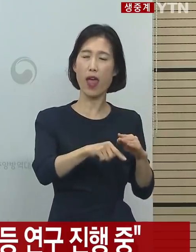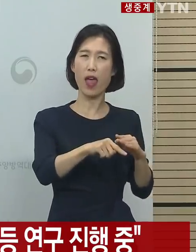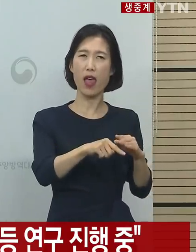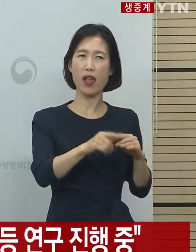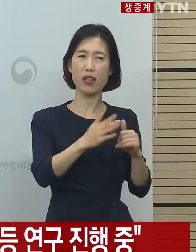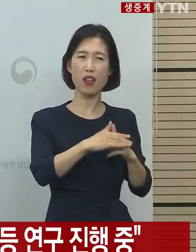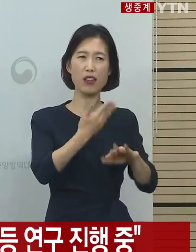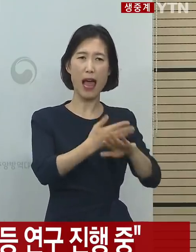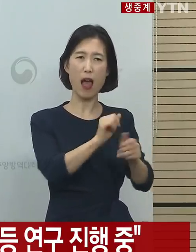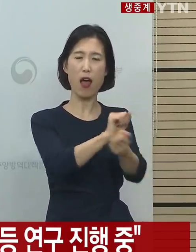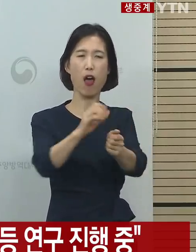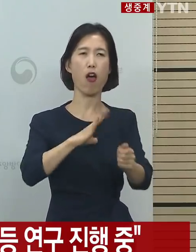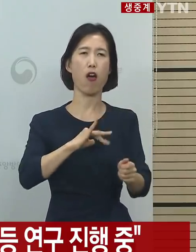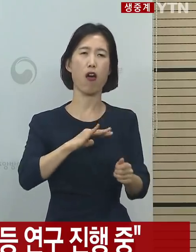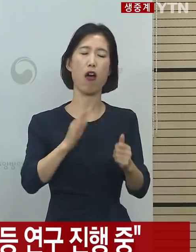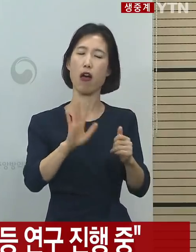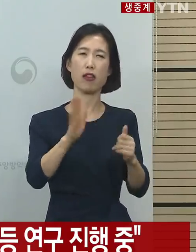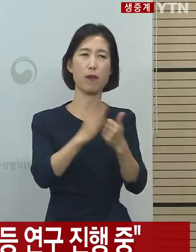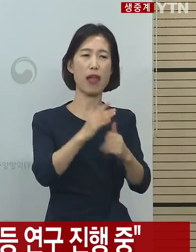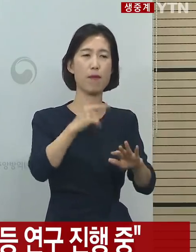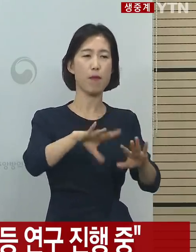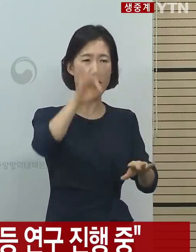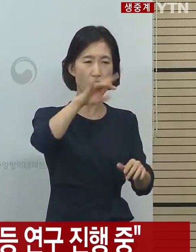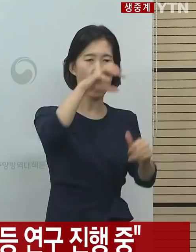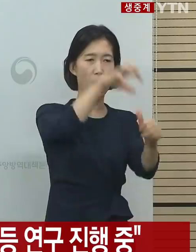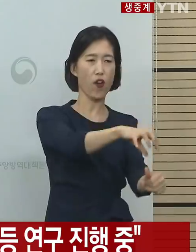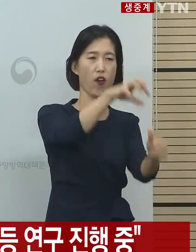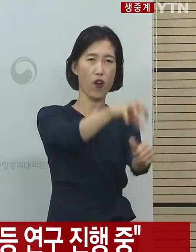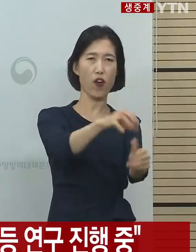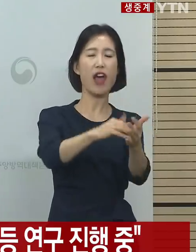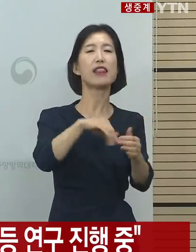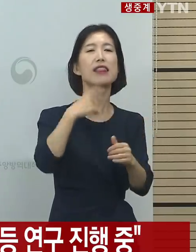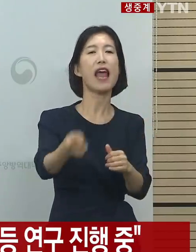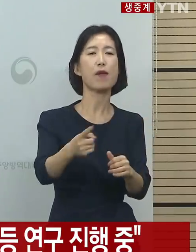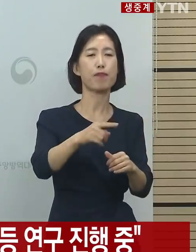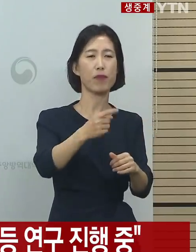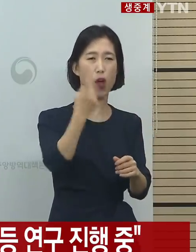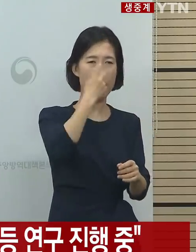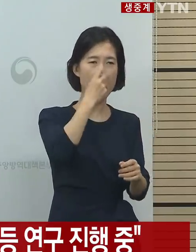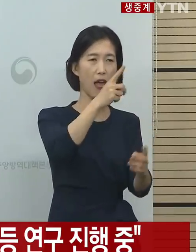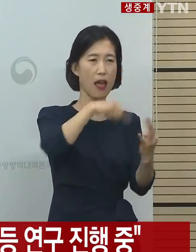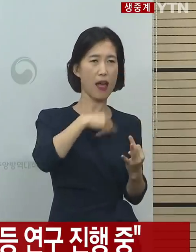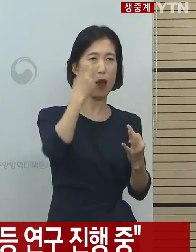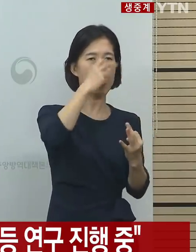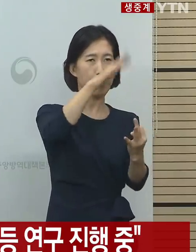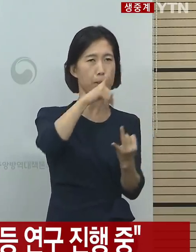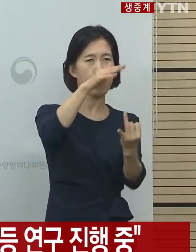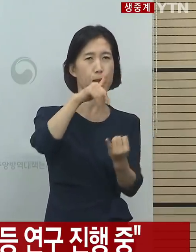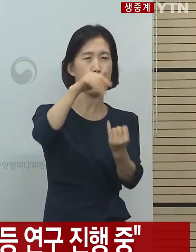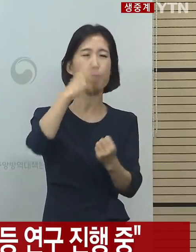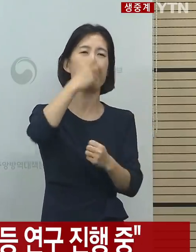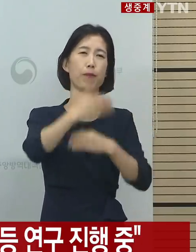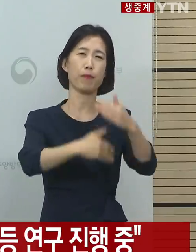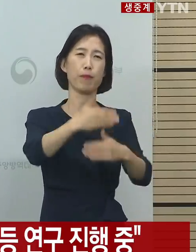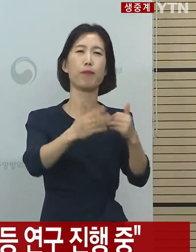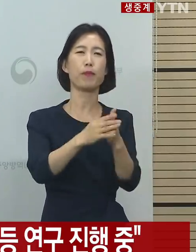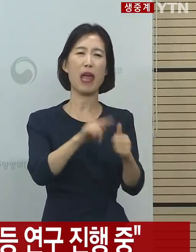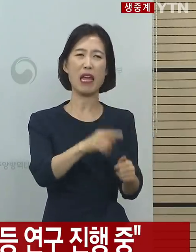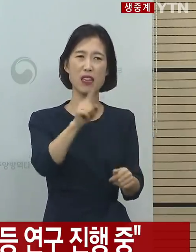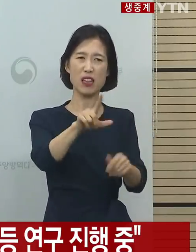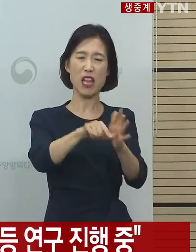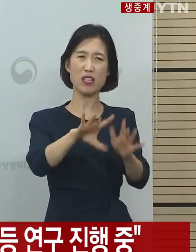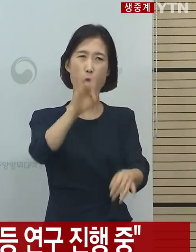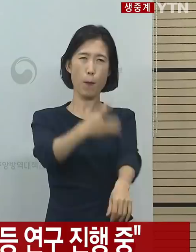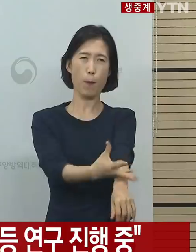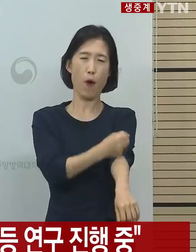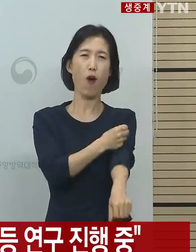추가적인 전파 차단을 위해서 격리 상태에서 검사를 한 그런 검사 건수가 계속 이렇게 순차적으로